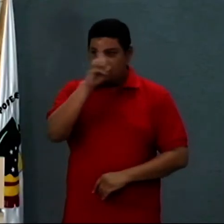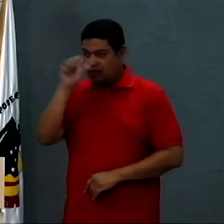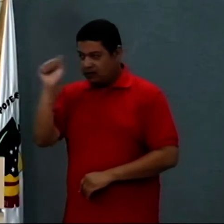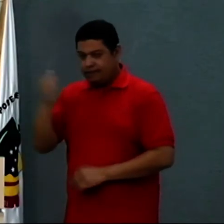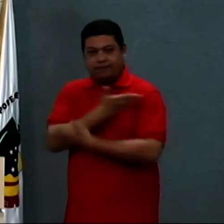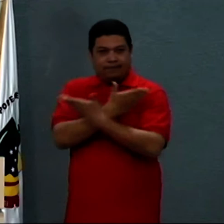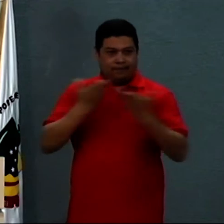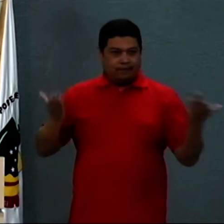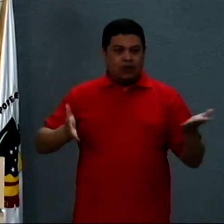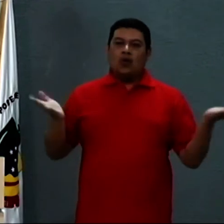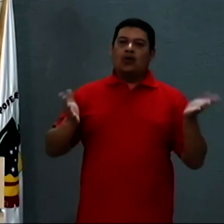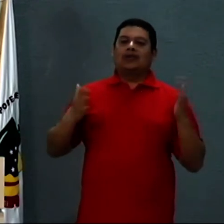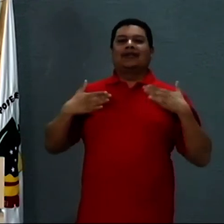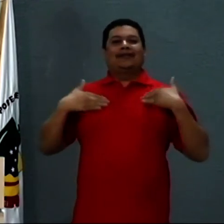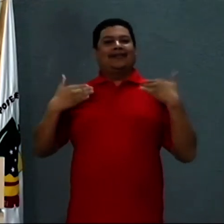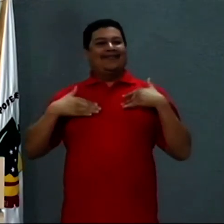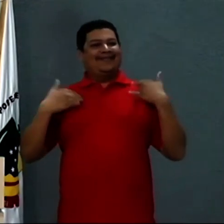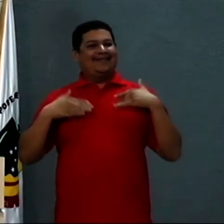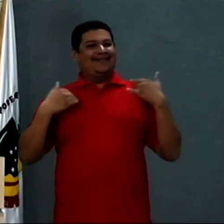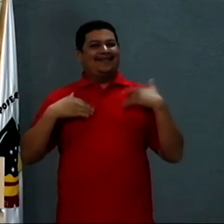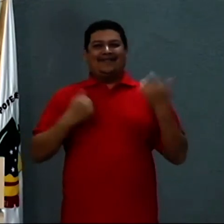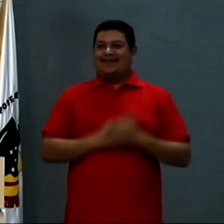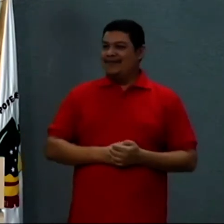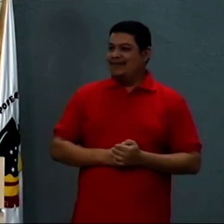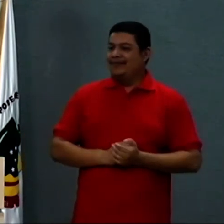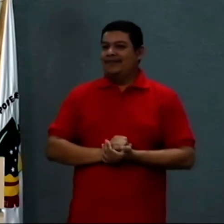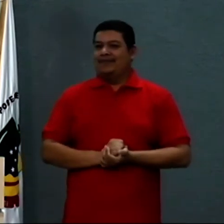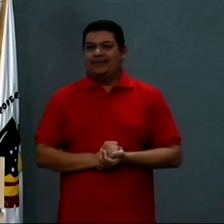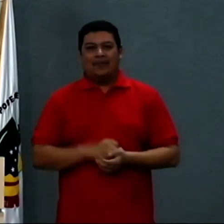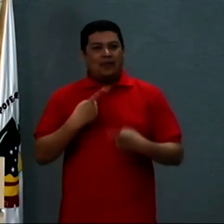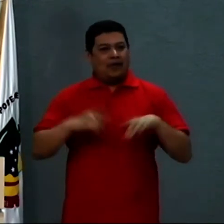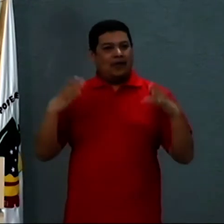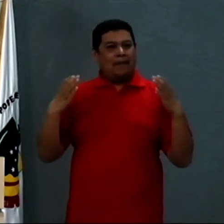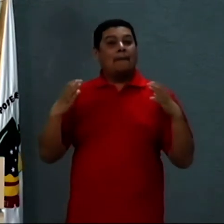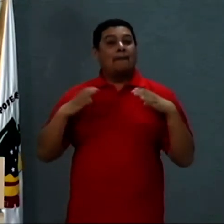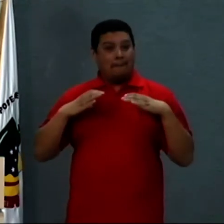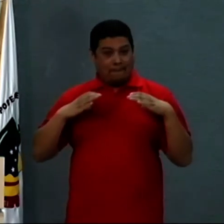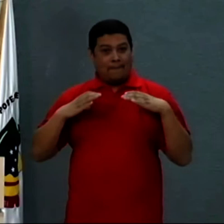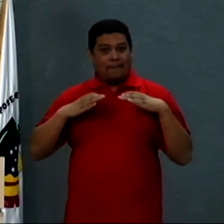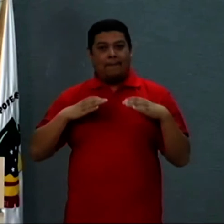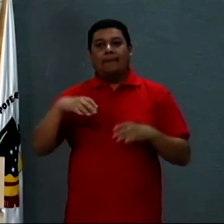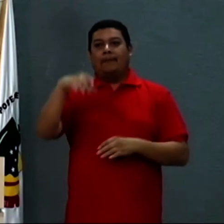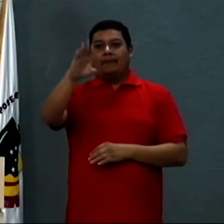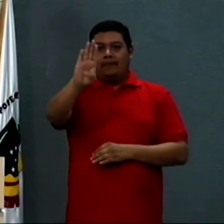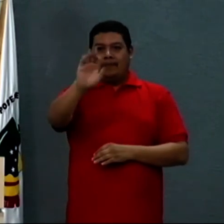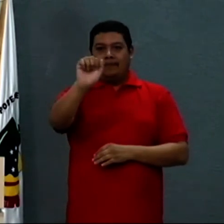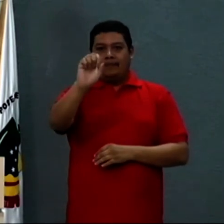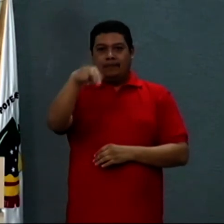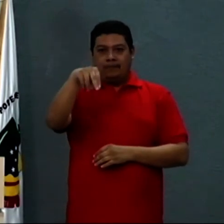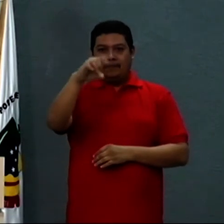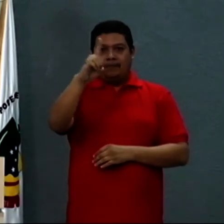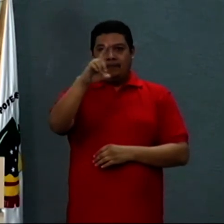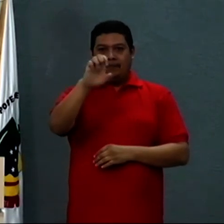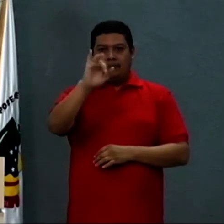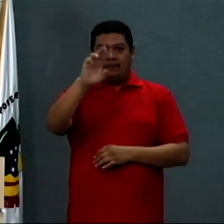É, hoje eu estou aqui meio tranquilo e satisfeito sobre a questão do bairro do Jardim Bandeirantes, né? É uma novela que vem se arrastando aí para